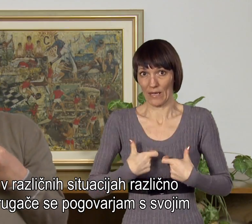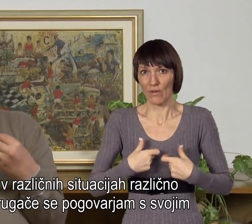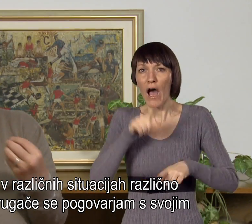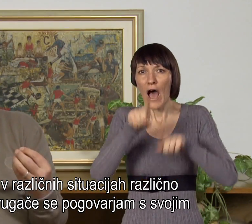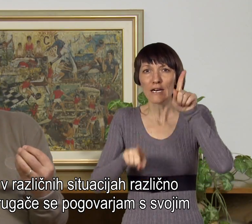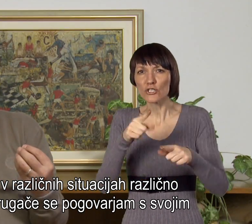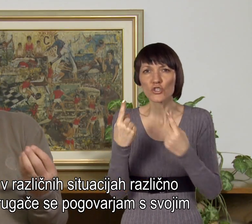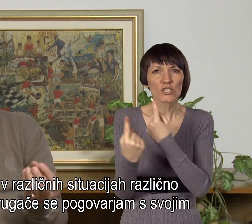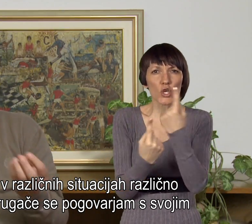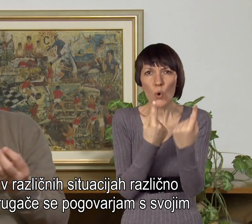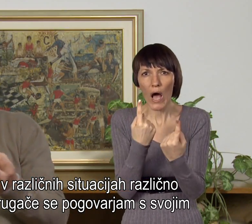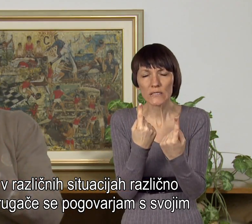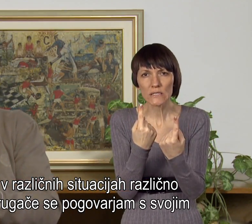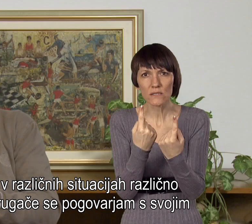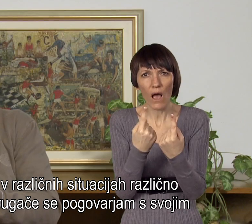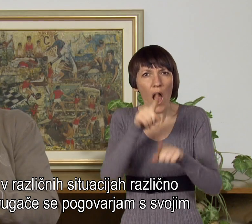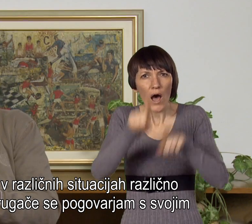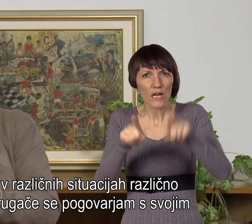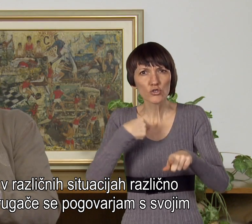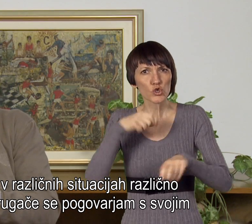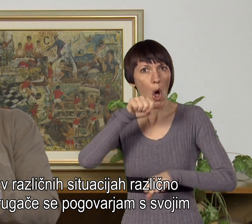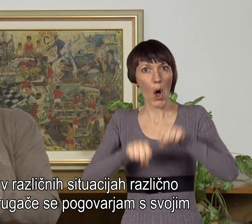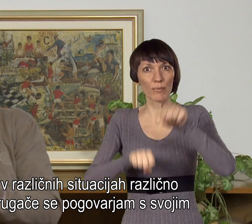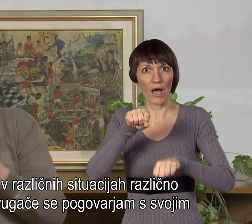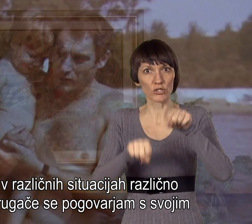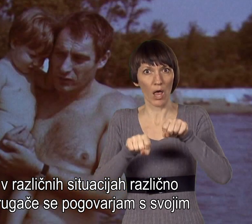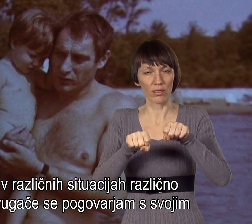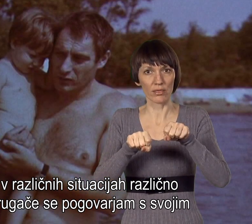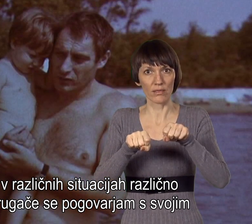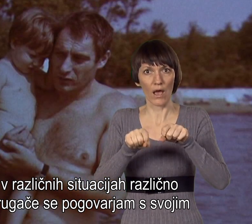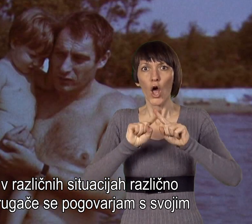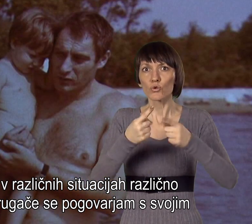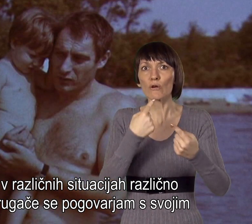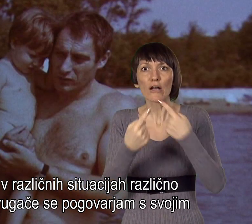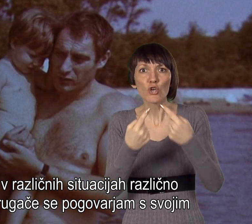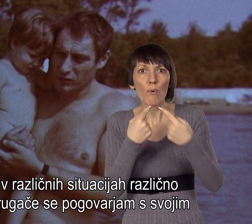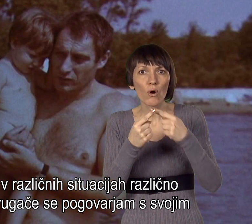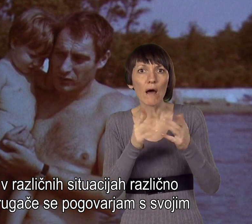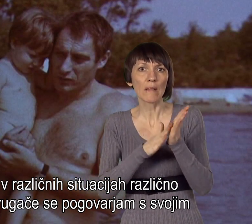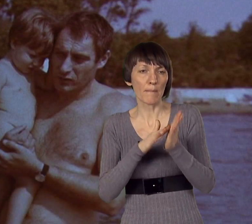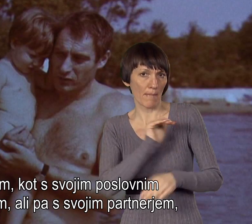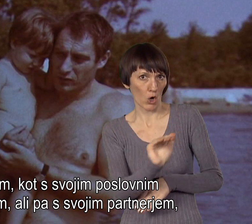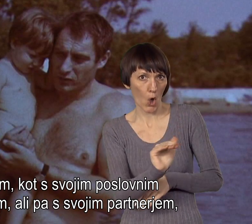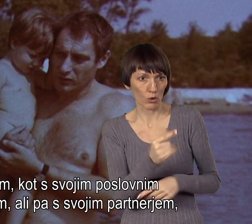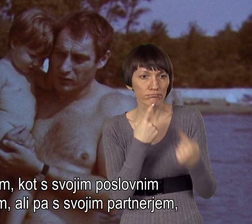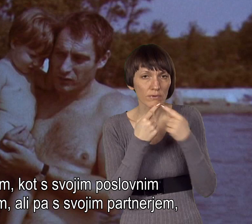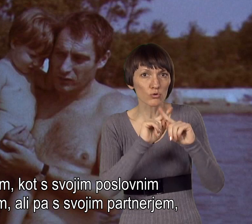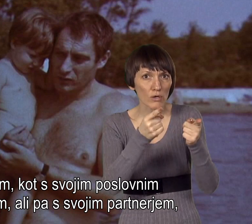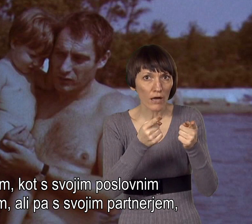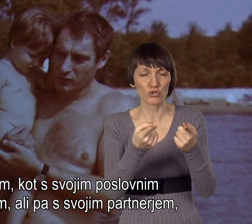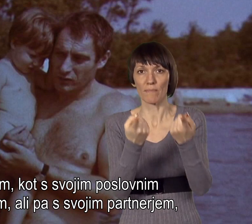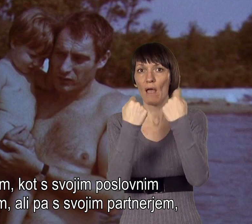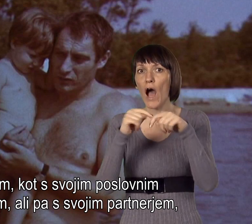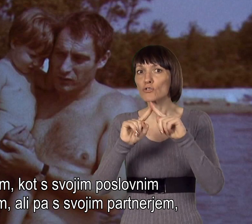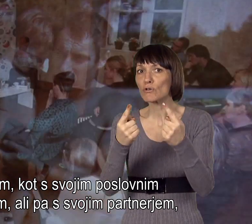recimo v različnih situacijah se zelo različno vedemo. Drugače se pogovarjam s svojim otrokom, kot če